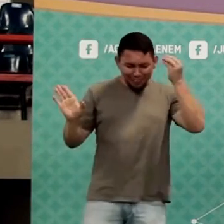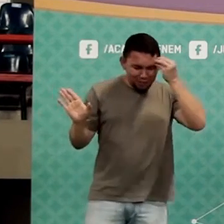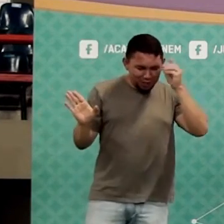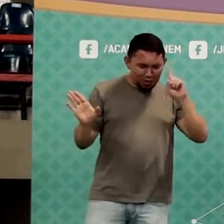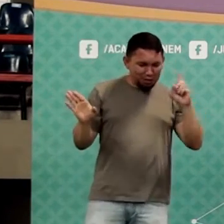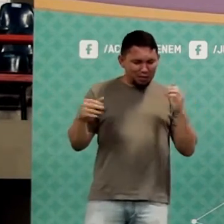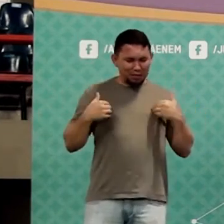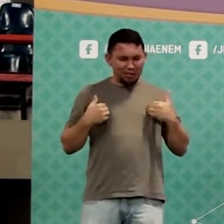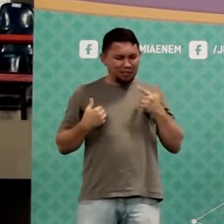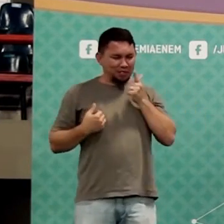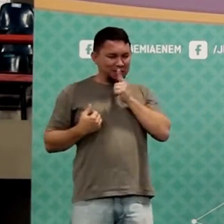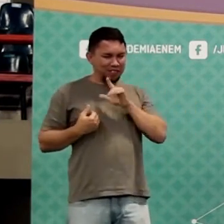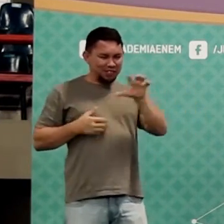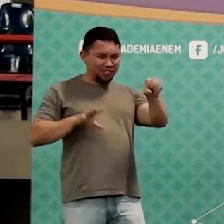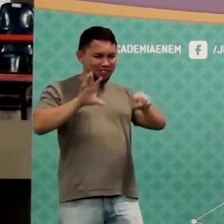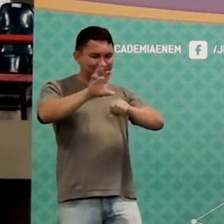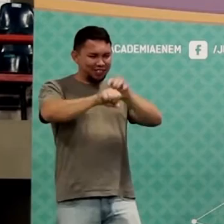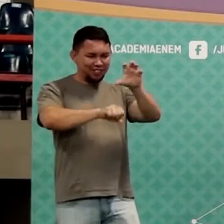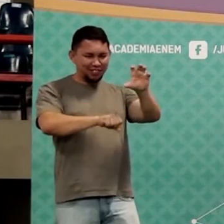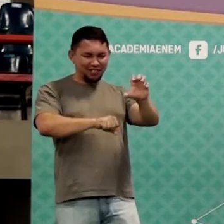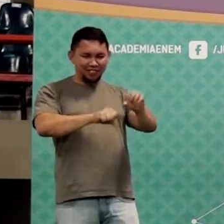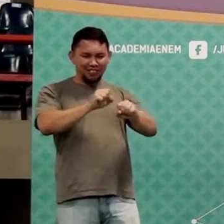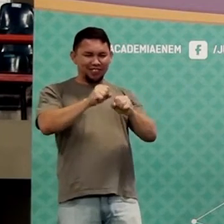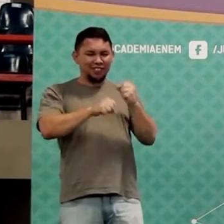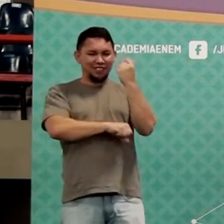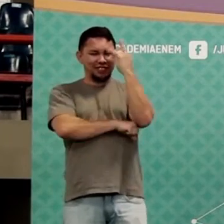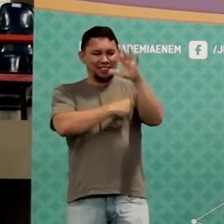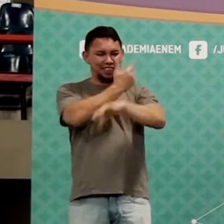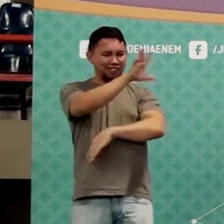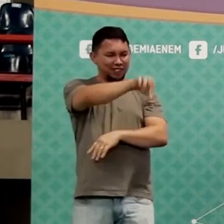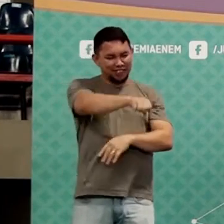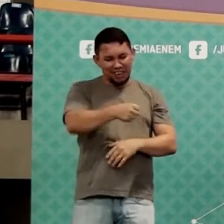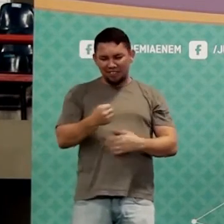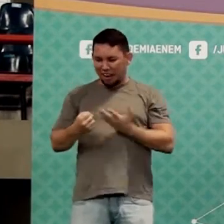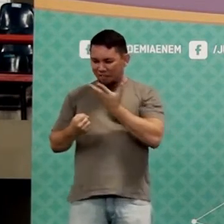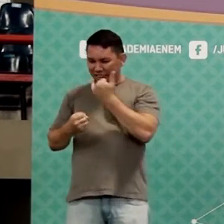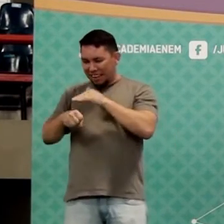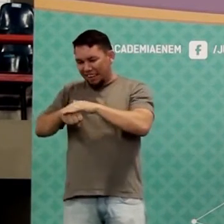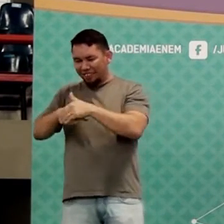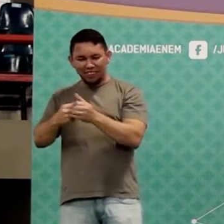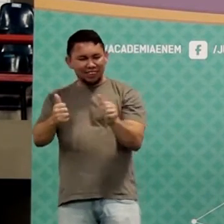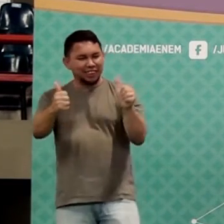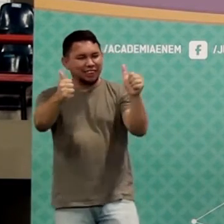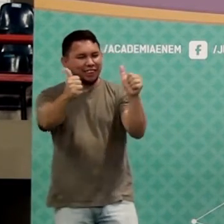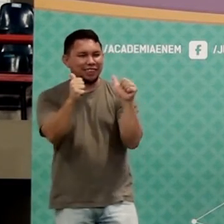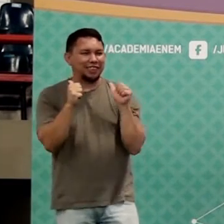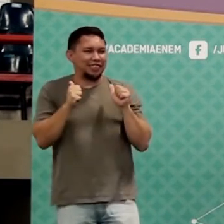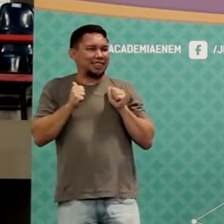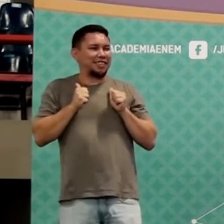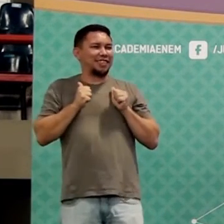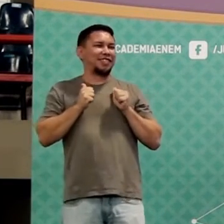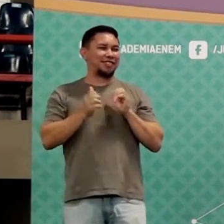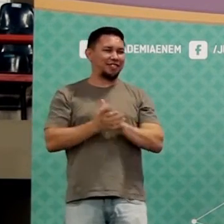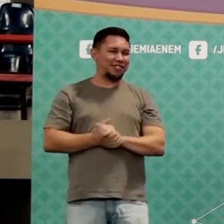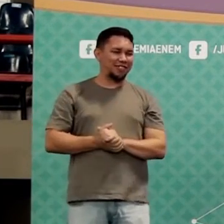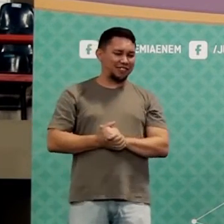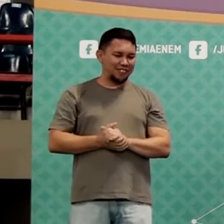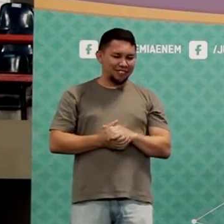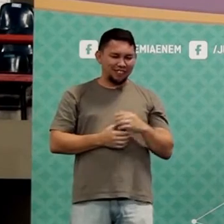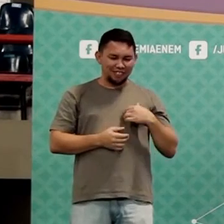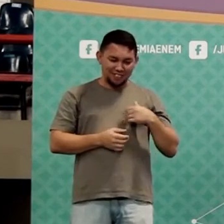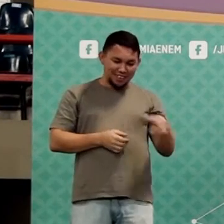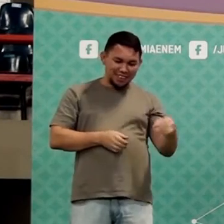eu conseguir pegar os morangos silvestres da floresta do Azerbaijão, você não conhece. Tá certo? Lá no Azerbaijão a gente chama esse morango